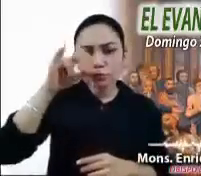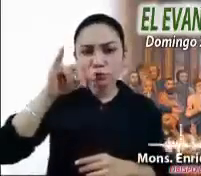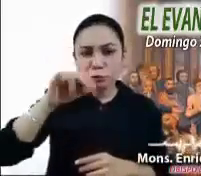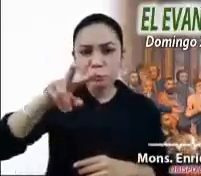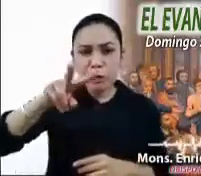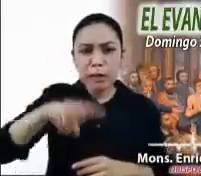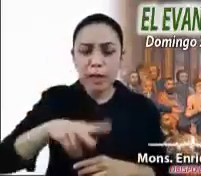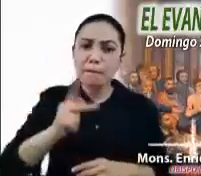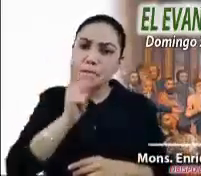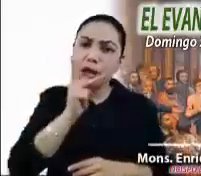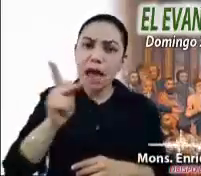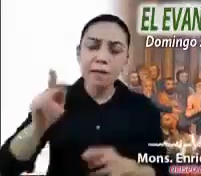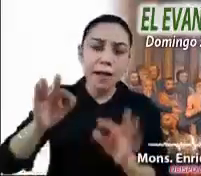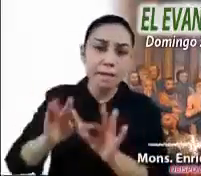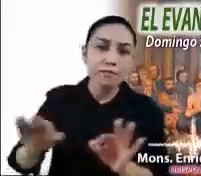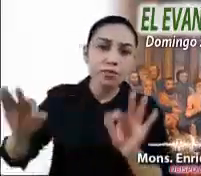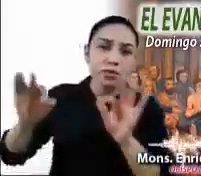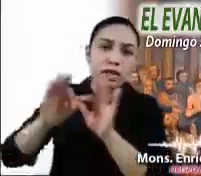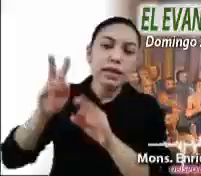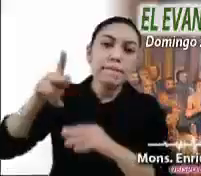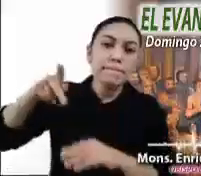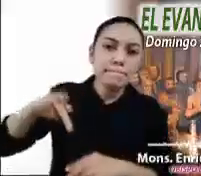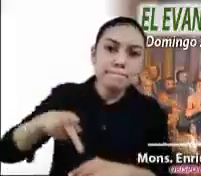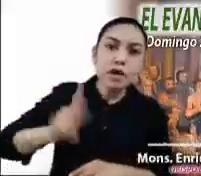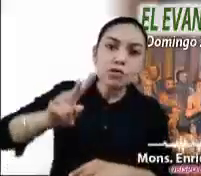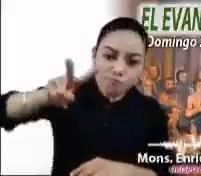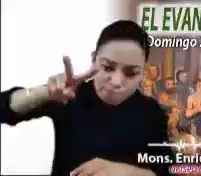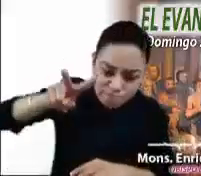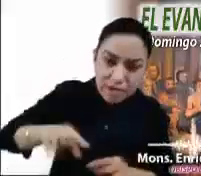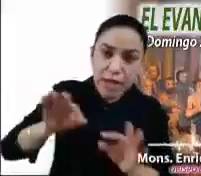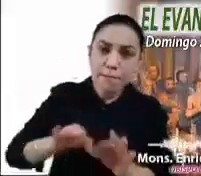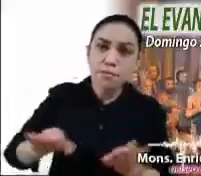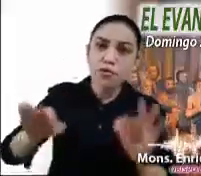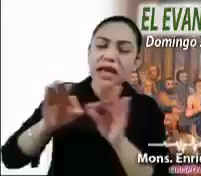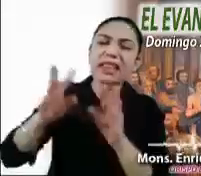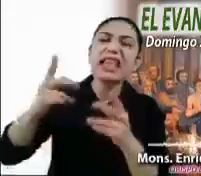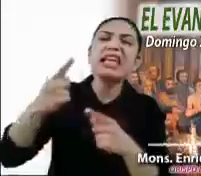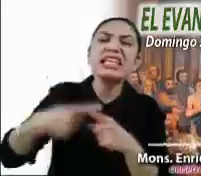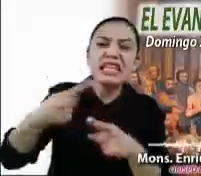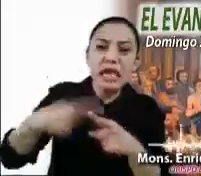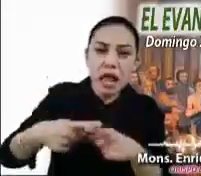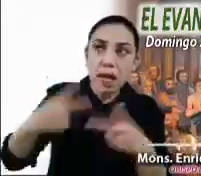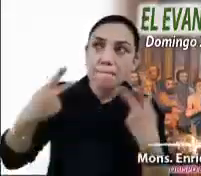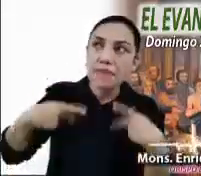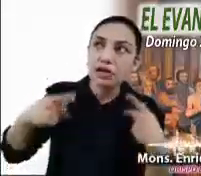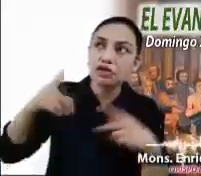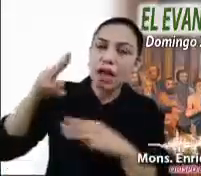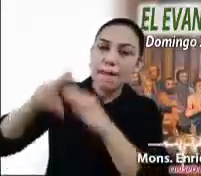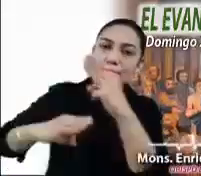pero del verdadero emperador del mundo que se ha hecho oír, habla con nosotros.